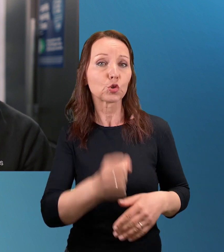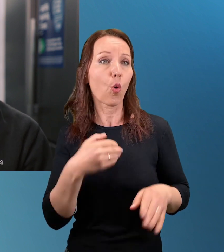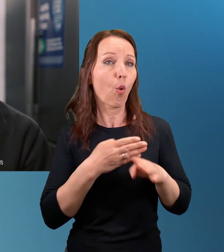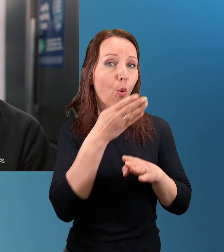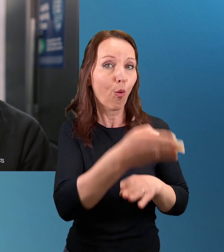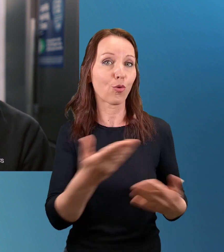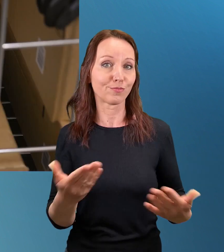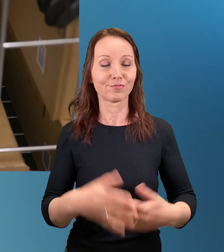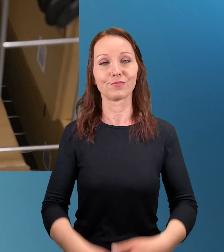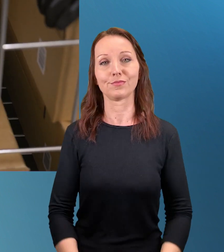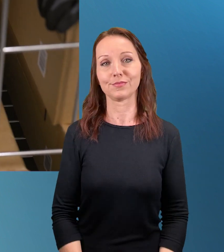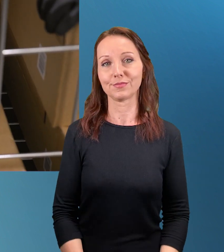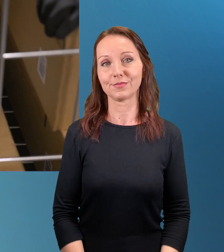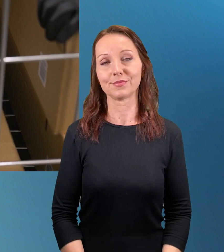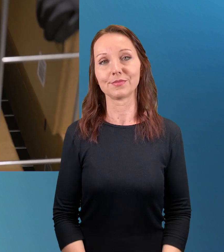gehen.